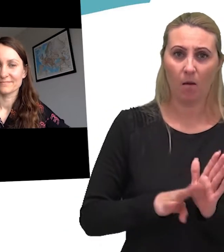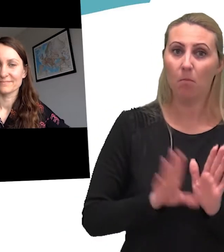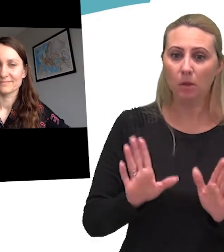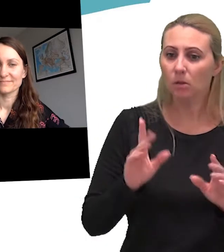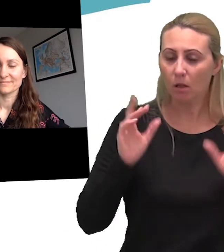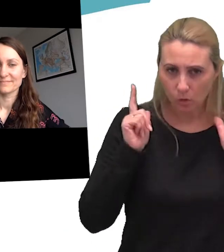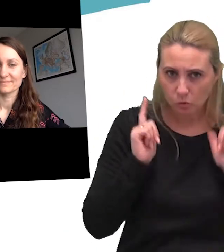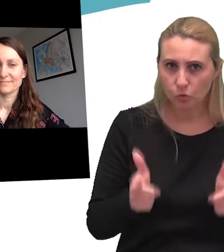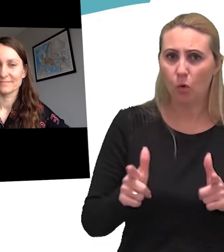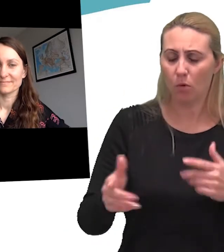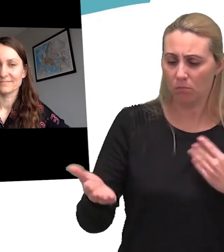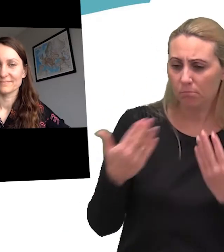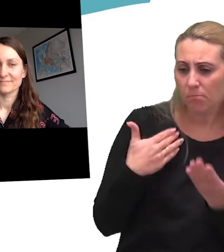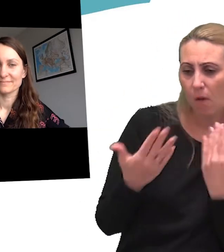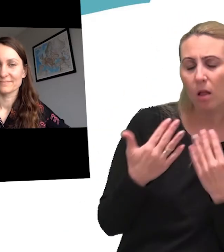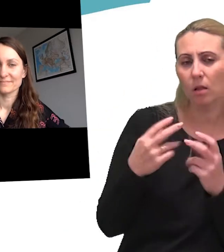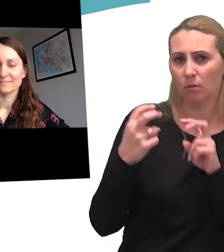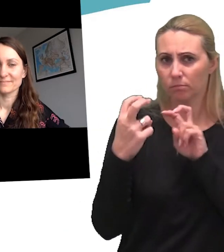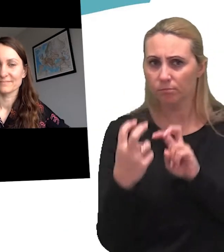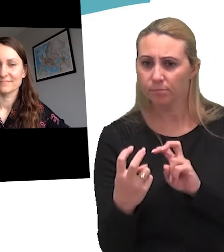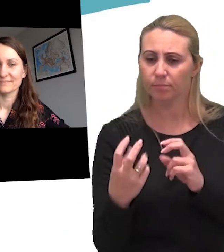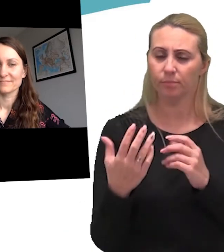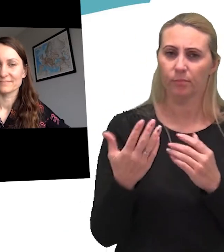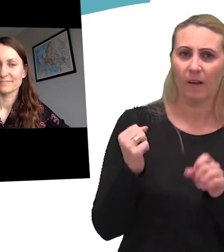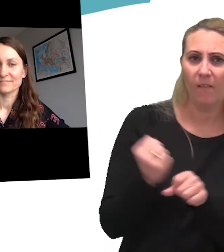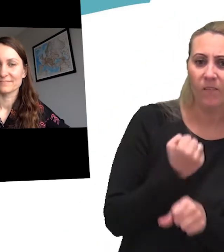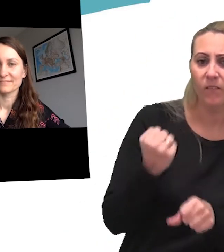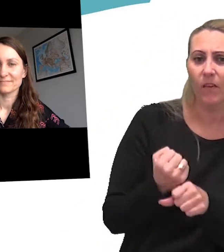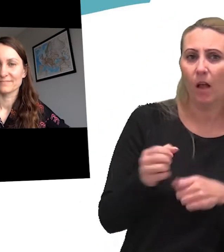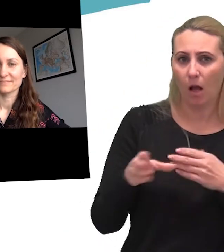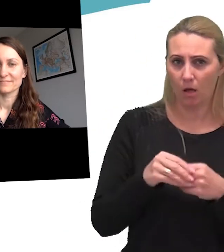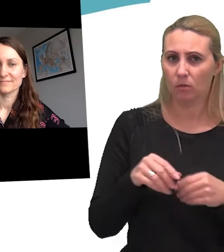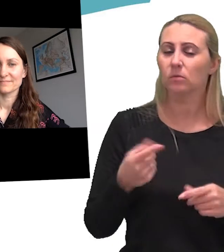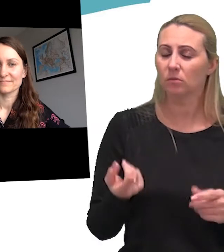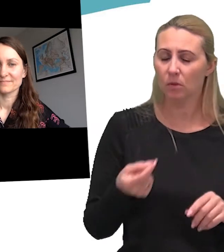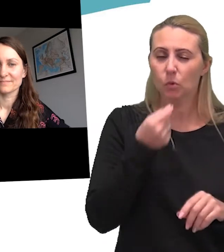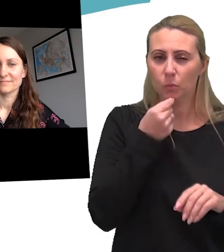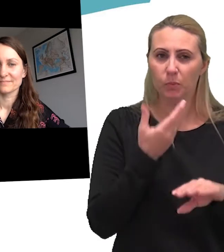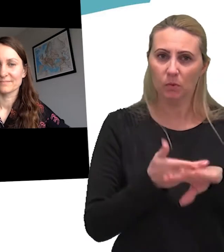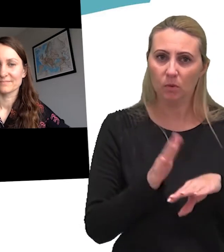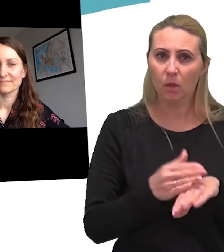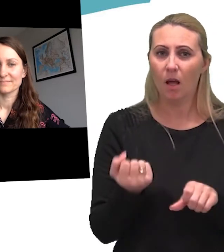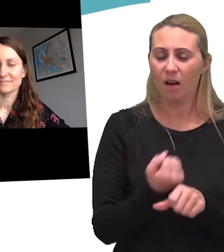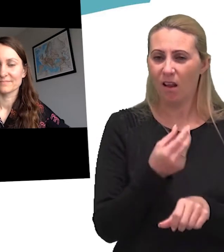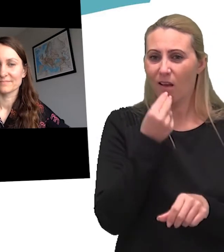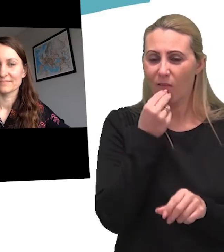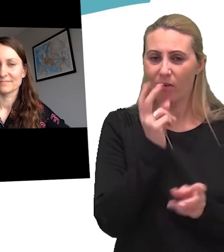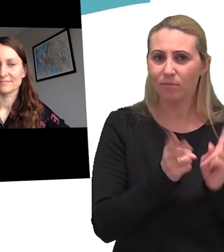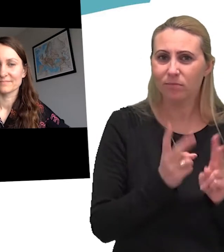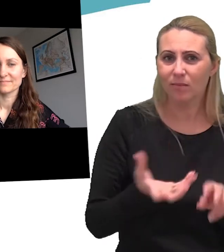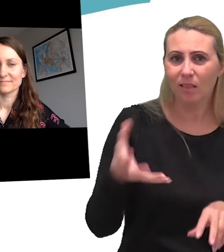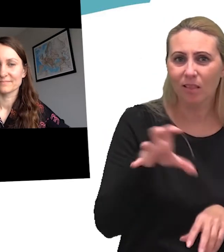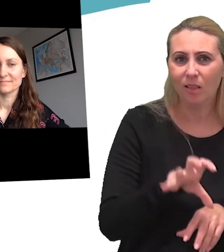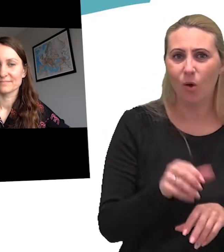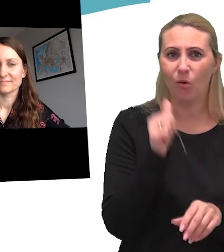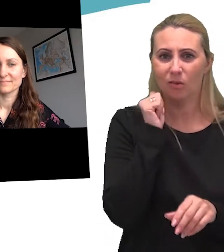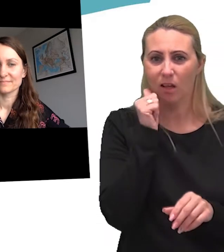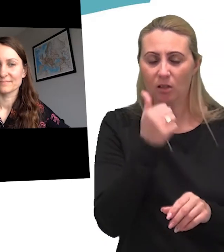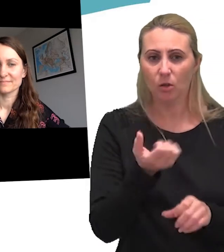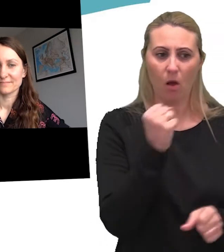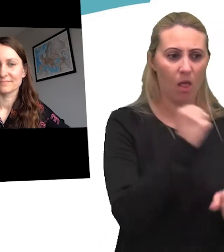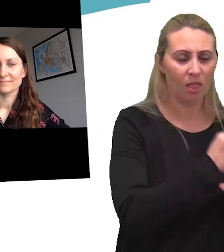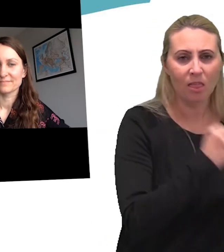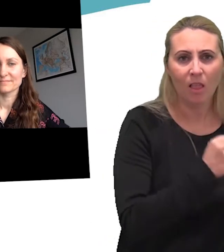kartu. Tai ir tikrai gali būti sudėtinga, nes reikia ir valgyti daugiau gaminti, ir dirbti,